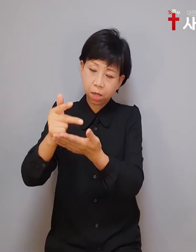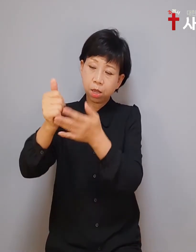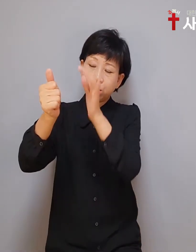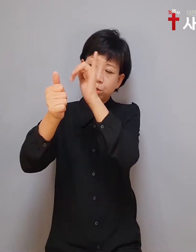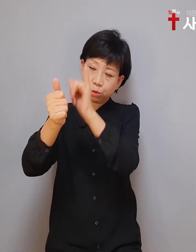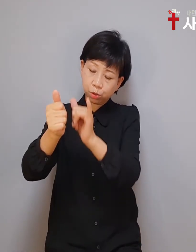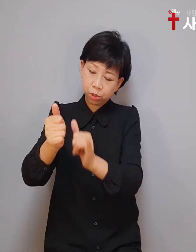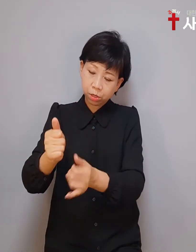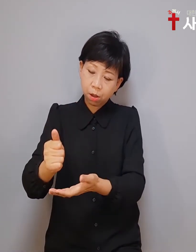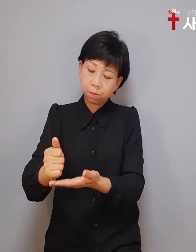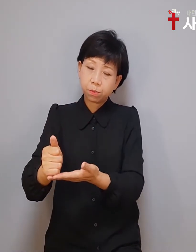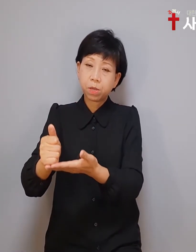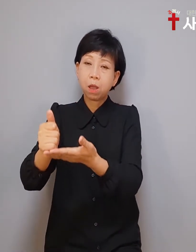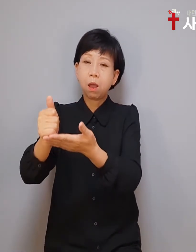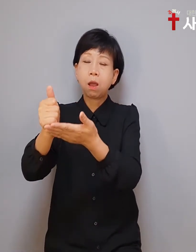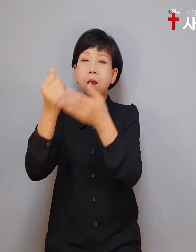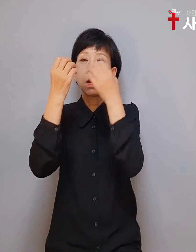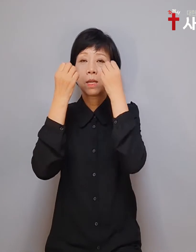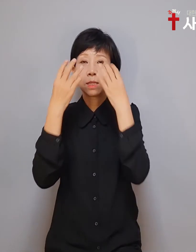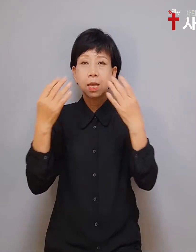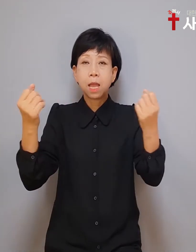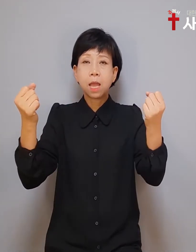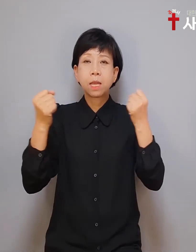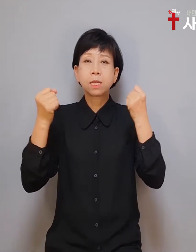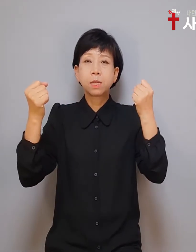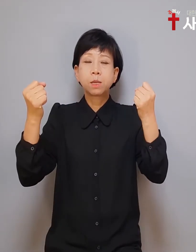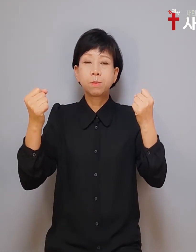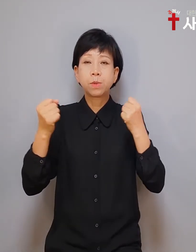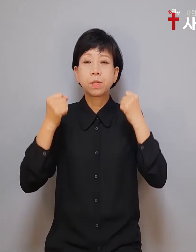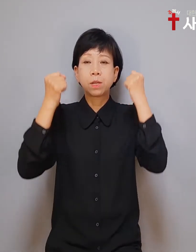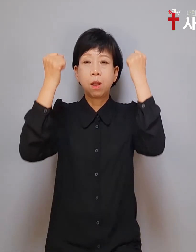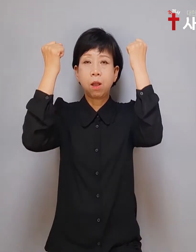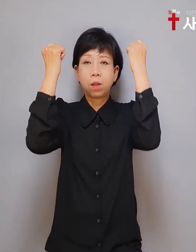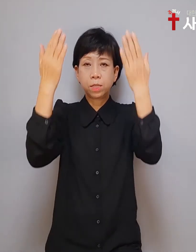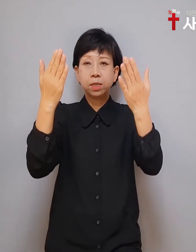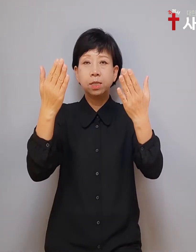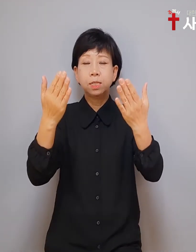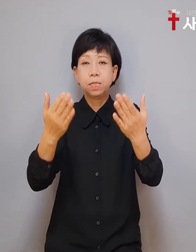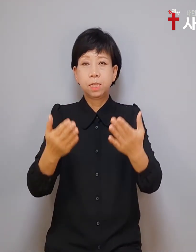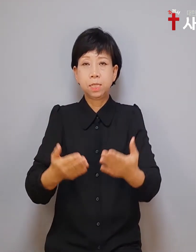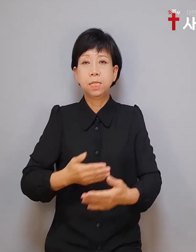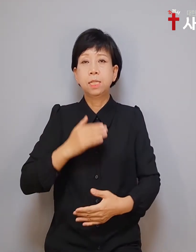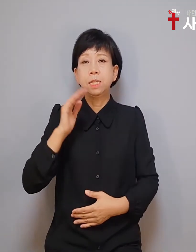겸손하게 주님 섬겨 새 힘을